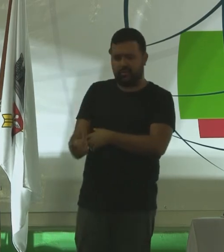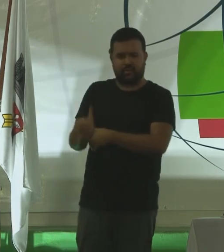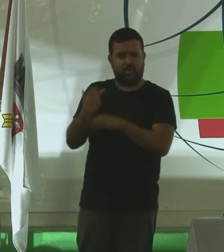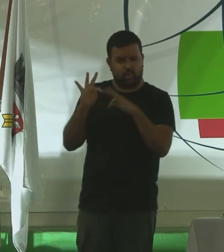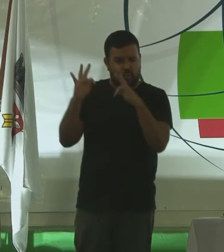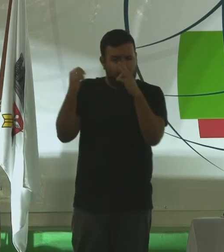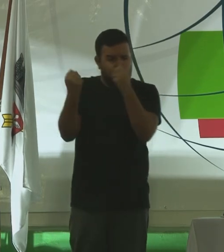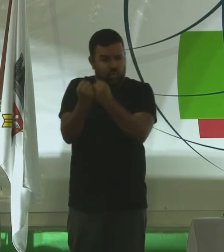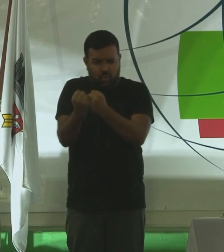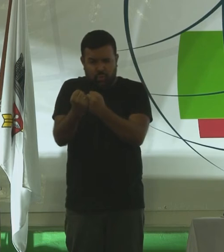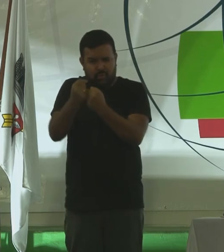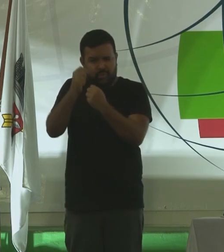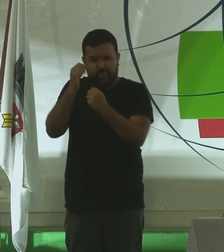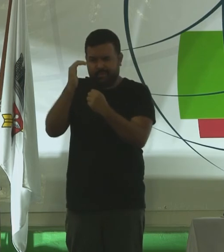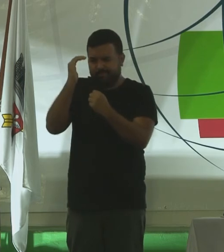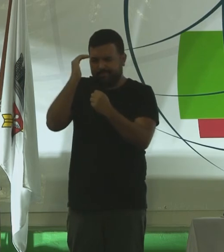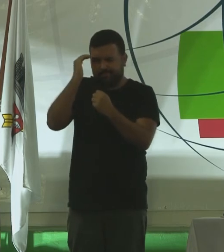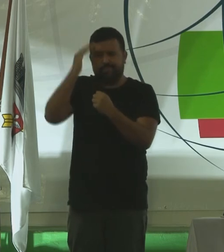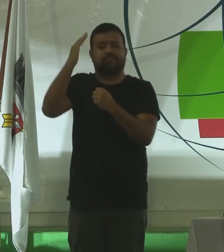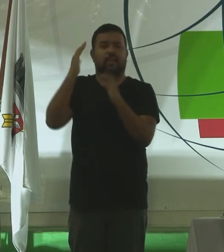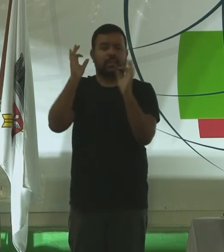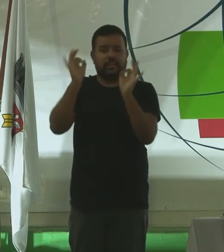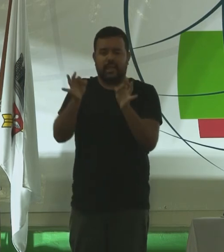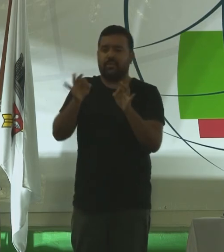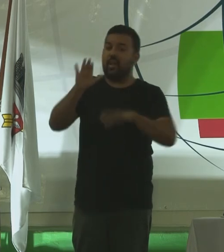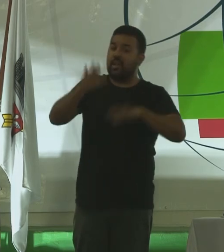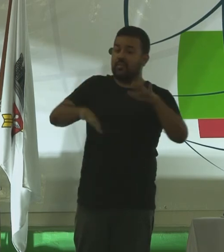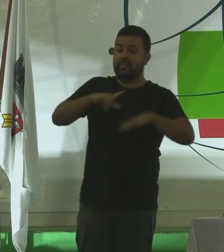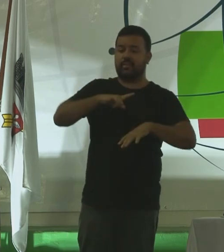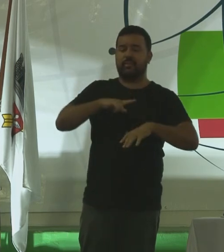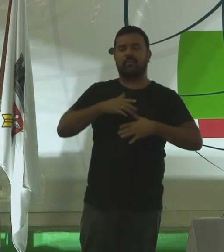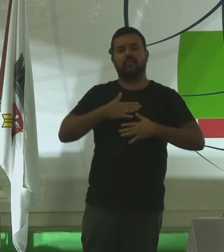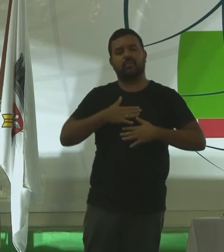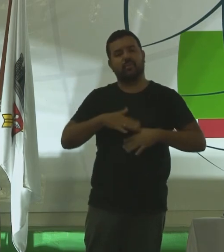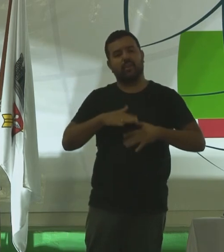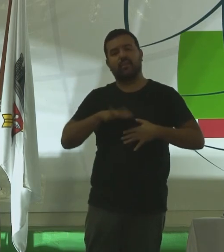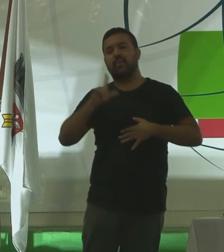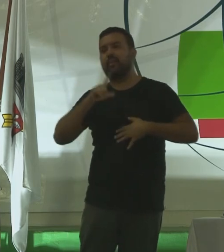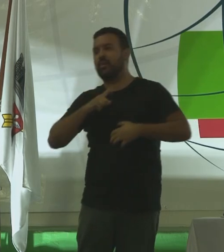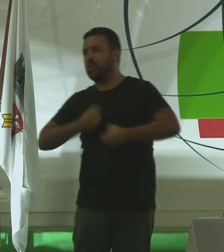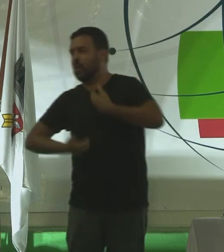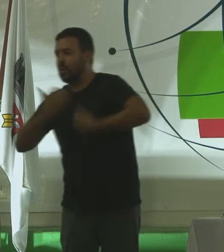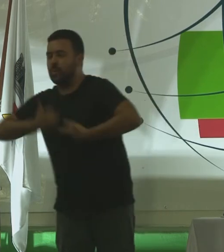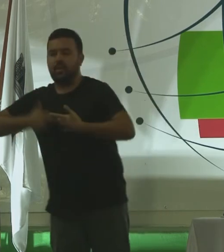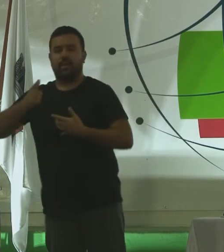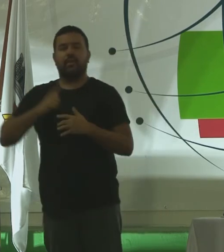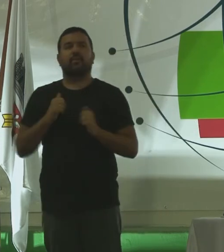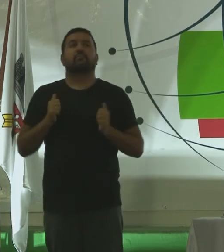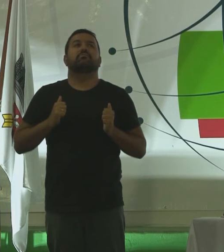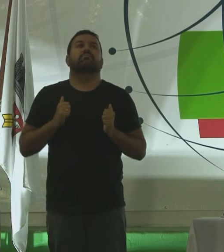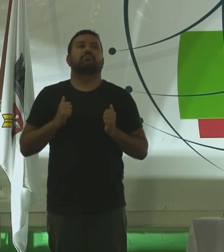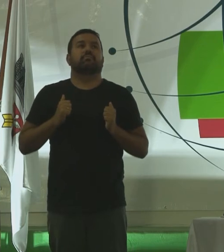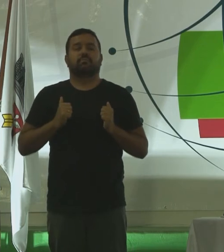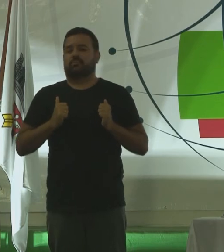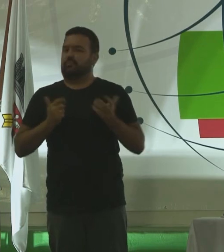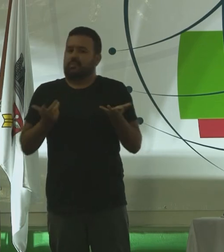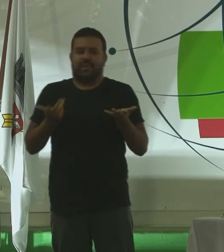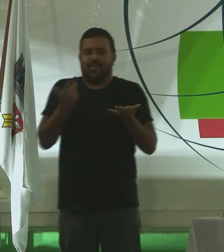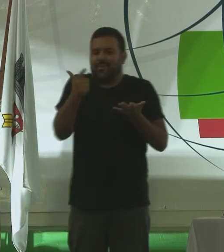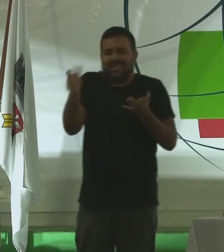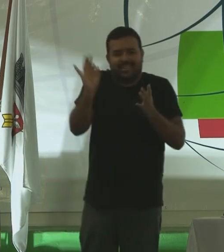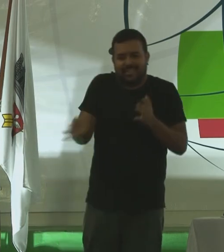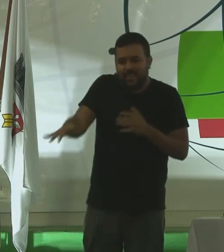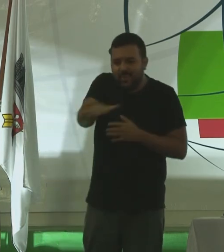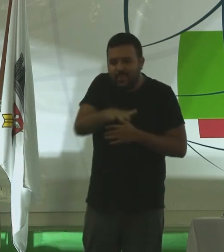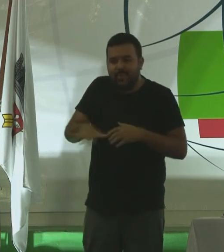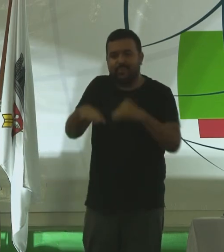são ideais. Eu tenho um aluno inquieto, eu tenho um aluno muito curioso, eu tenho um aluno muito apático. Ele não é o aluno ideal que está lá nos manuais